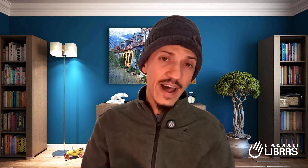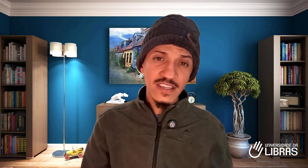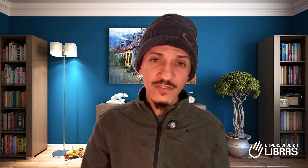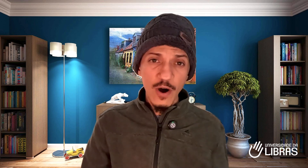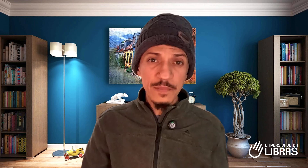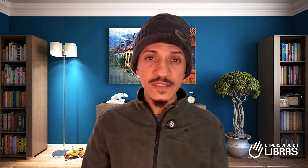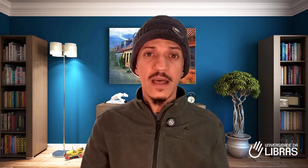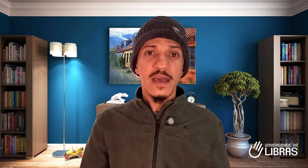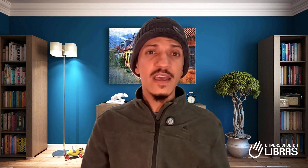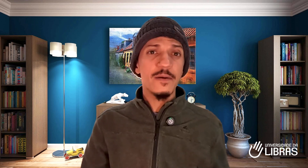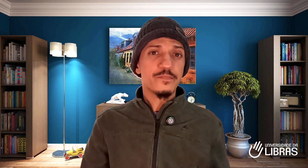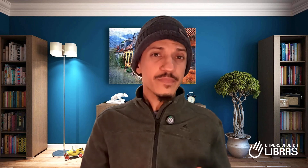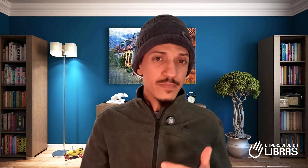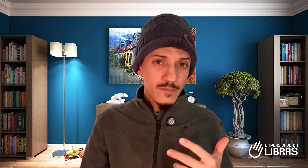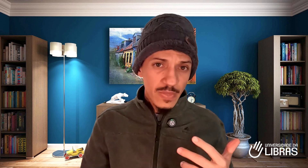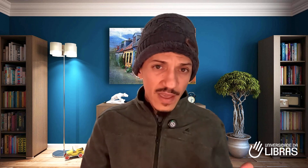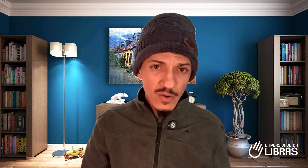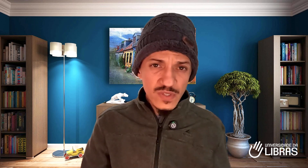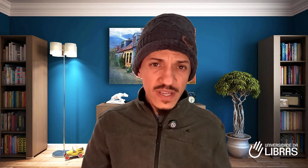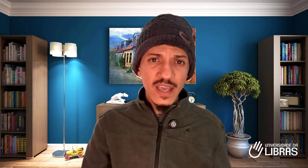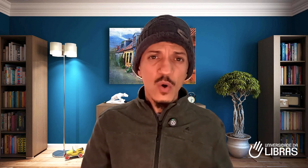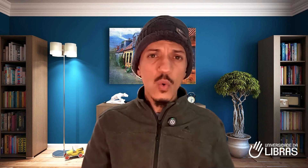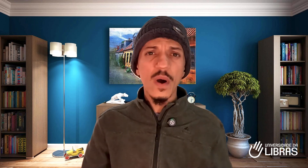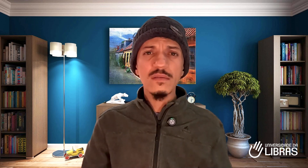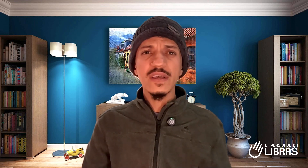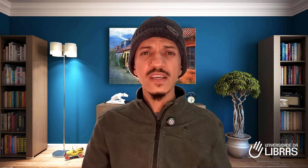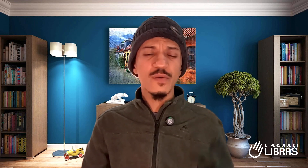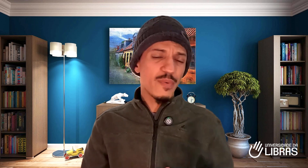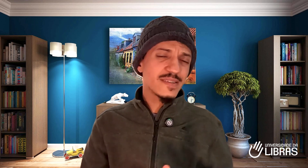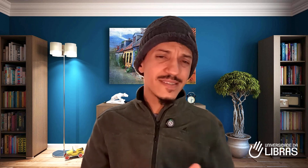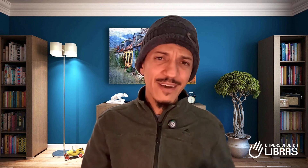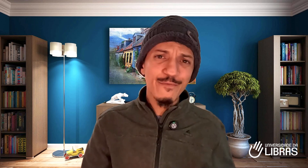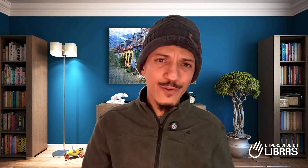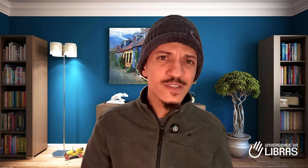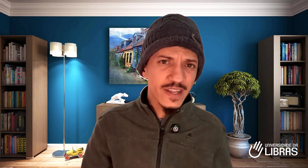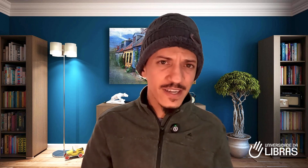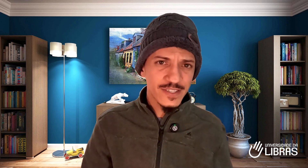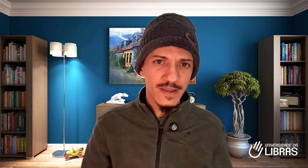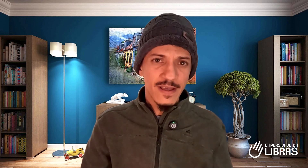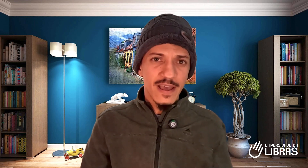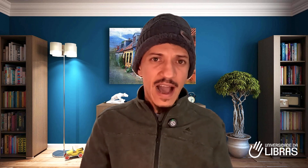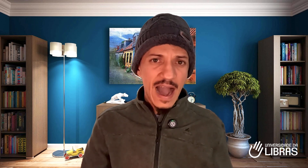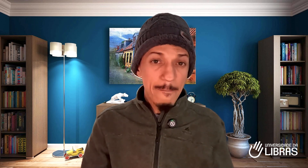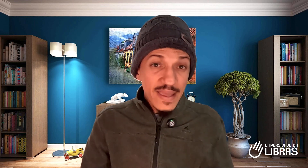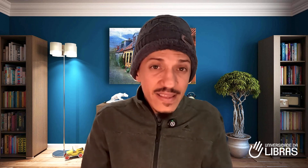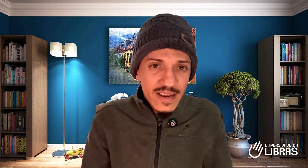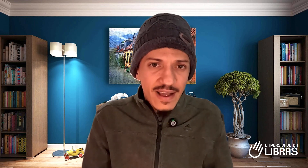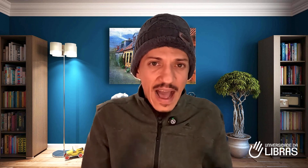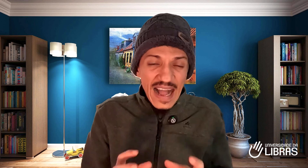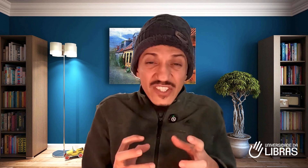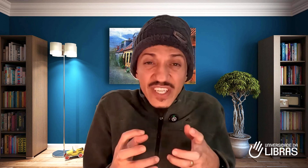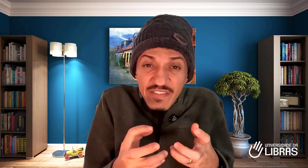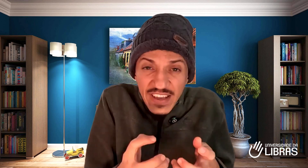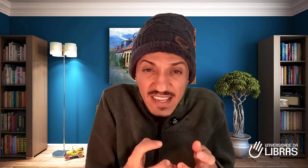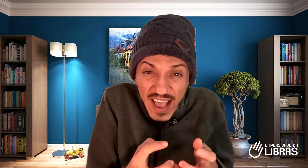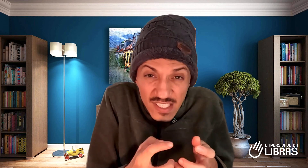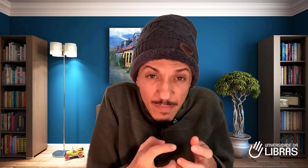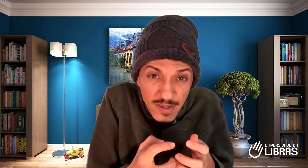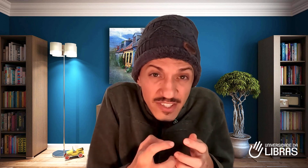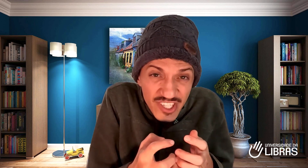formas e eu sei o quanto que isso pode ser frustrante, a amígdala ativa essa resposta de